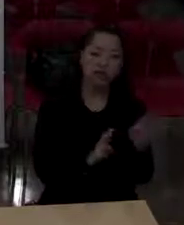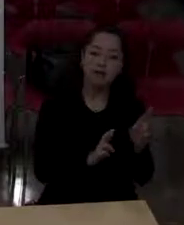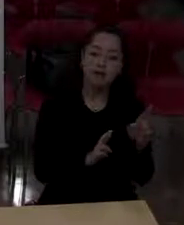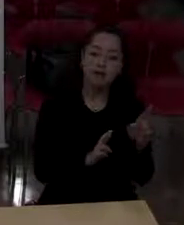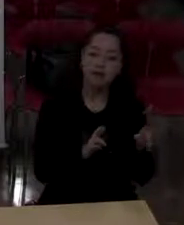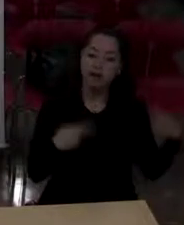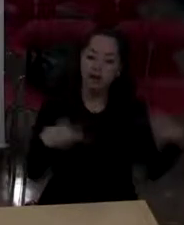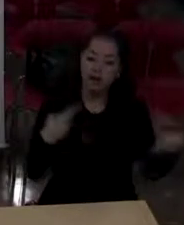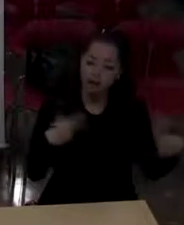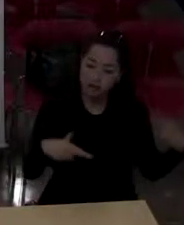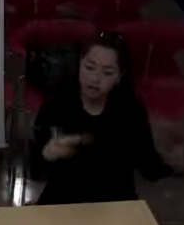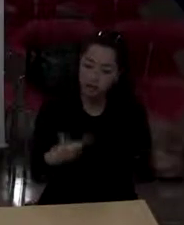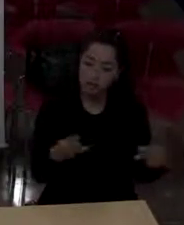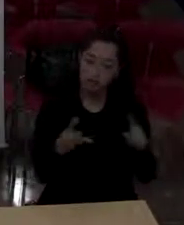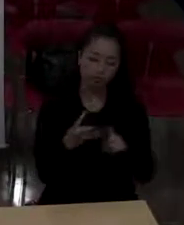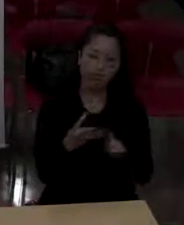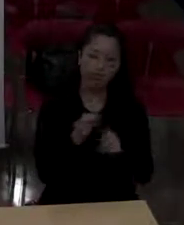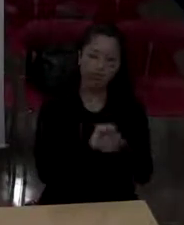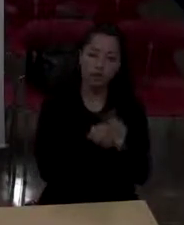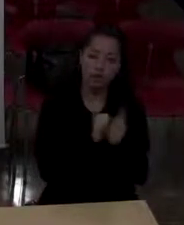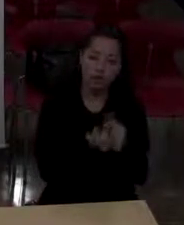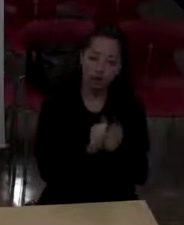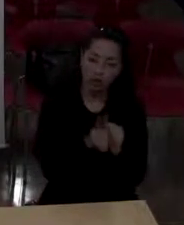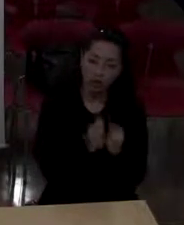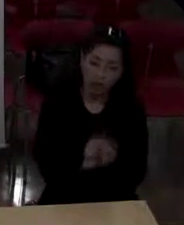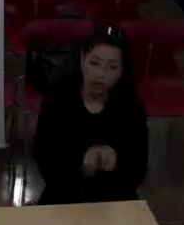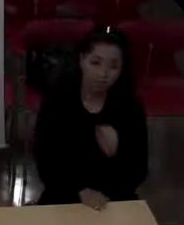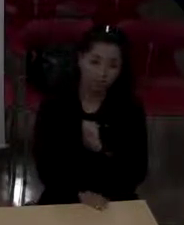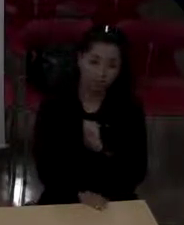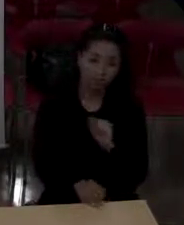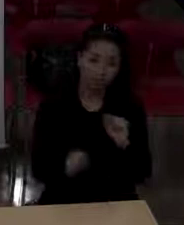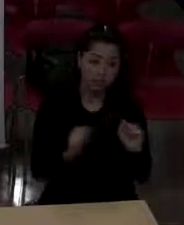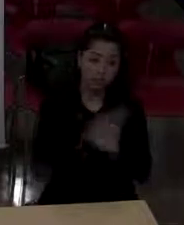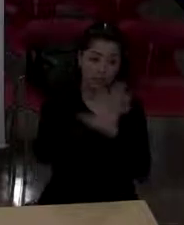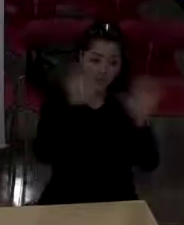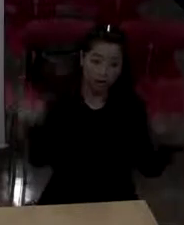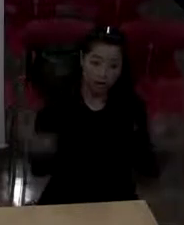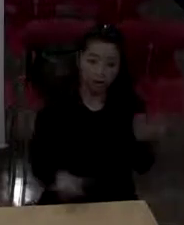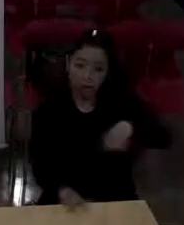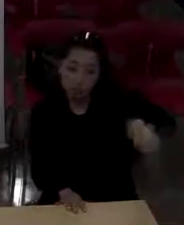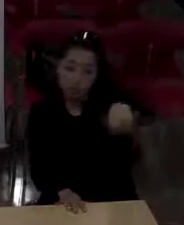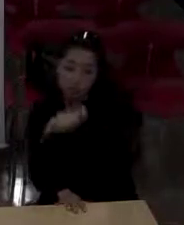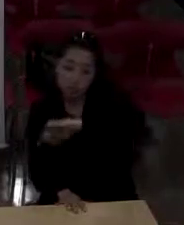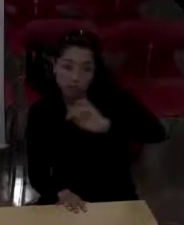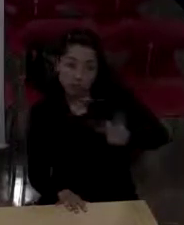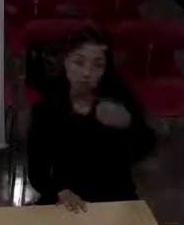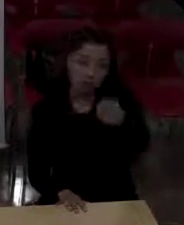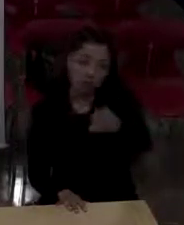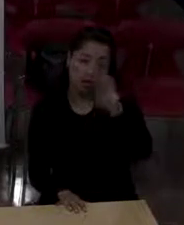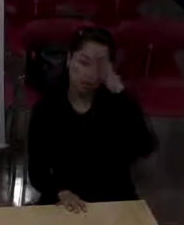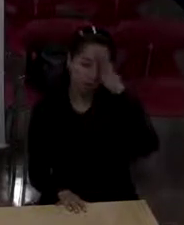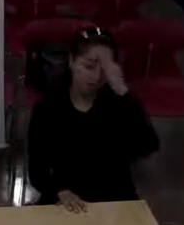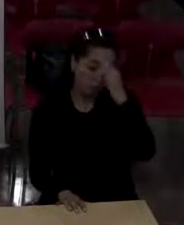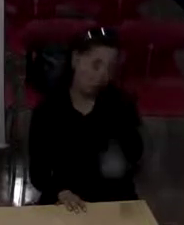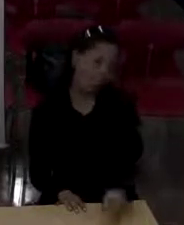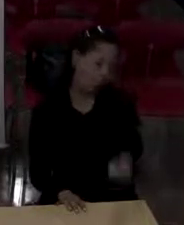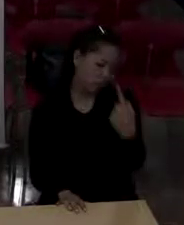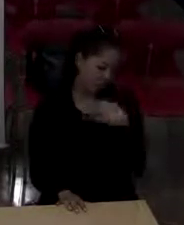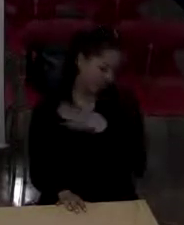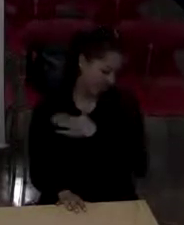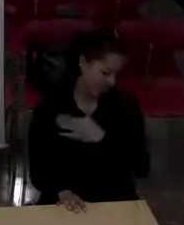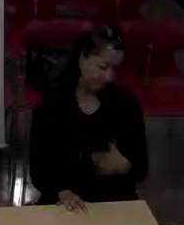pues lo pueden hacer llegar a alguna de las dos subdirecciones. Una de ellas pues puede ser dirigida al